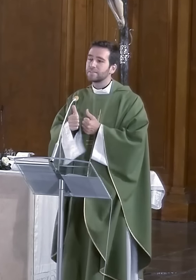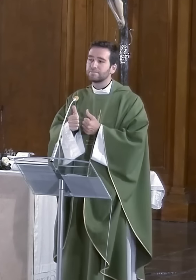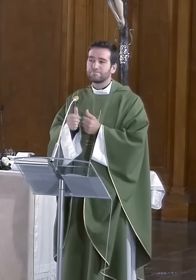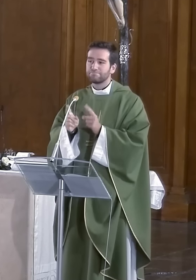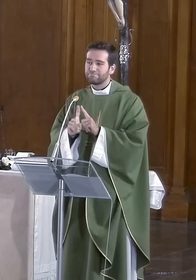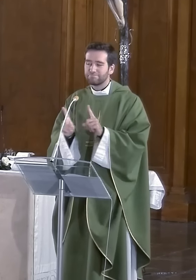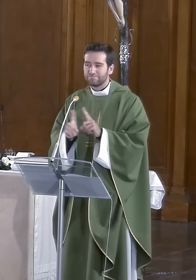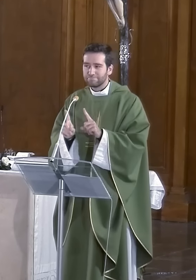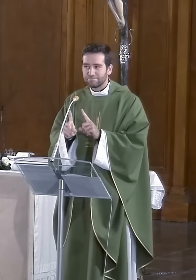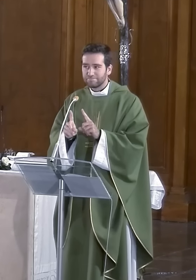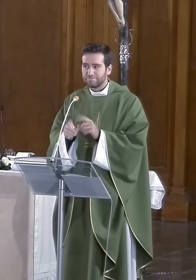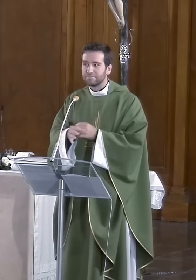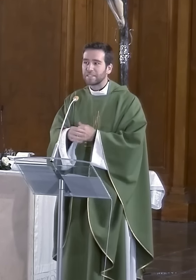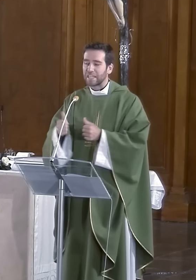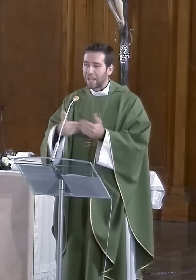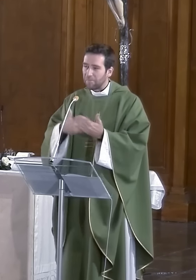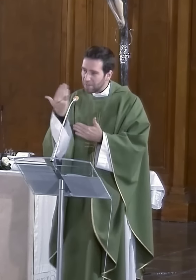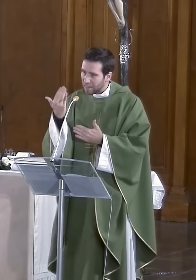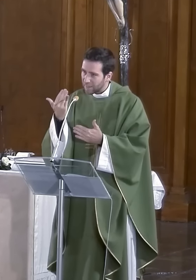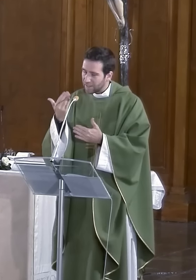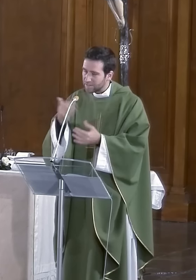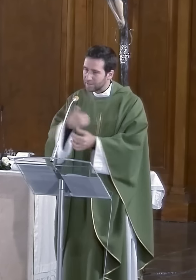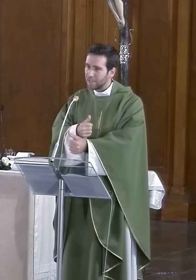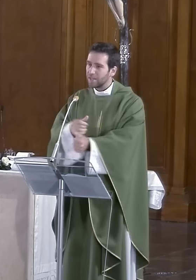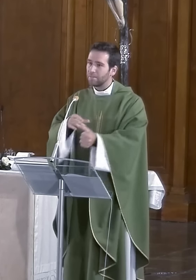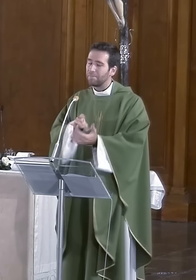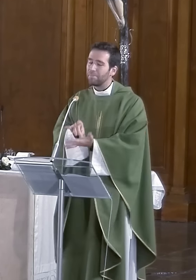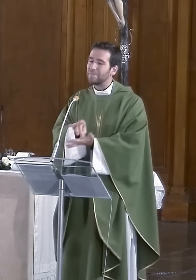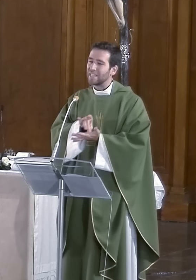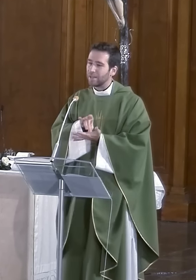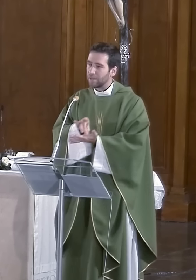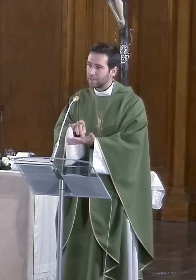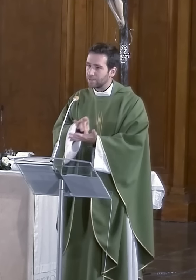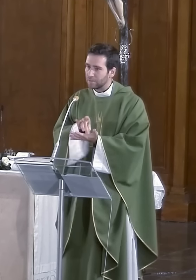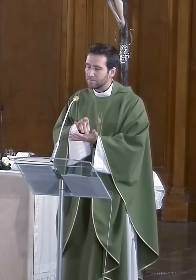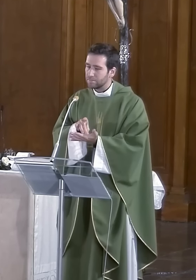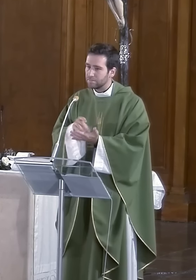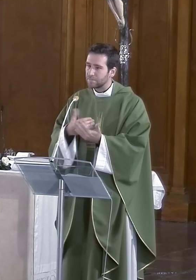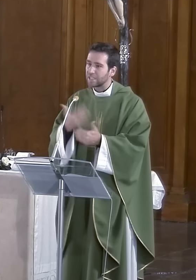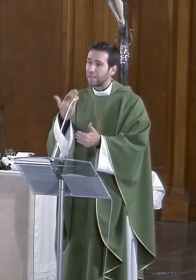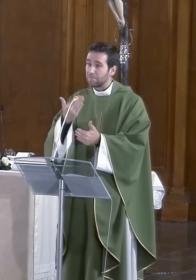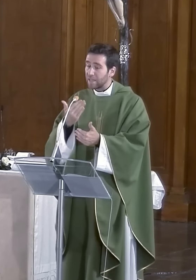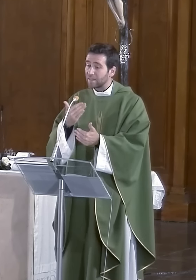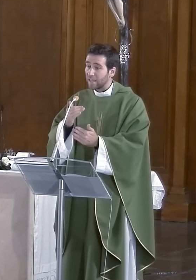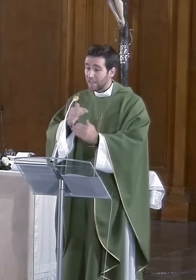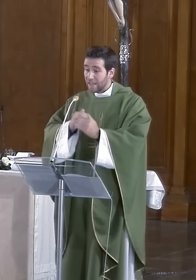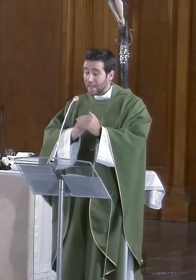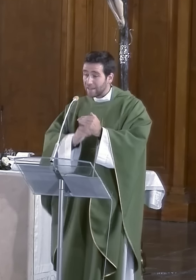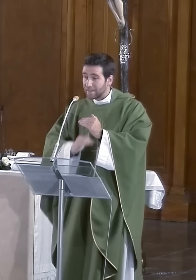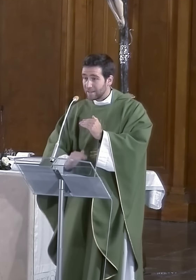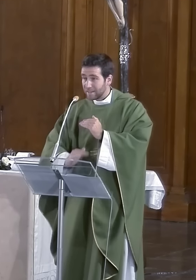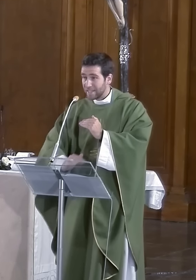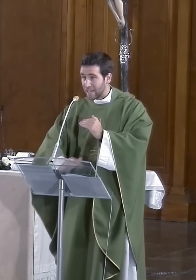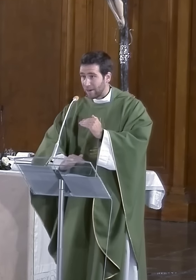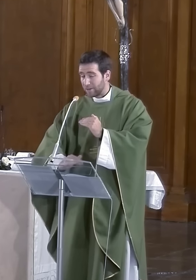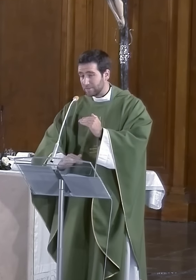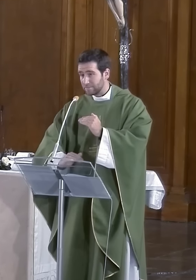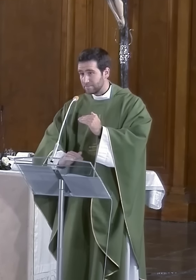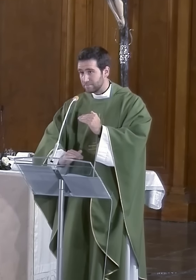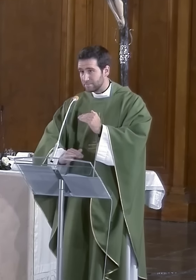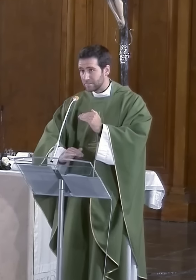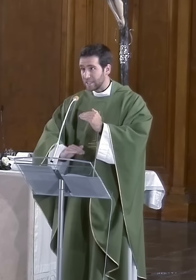más, que empiece sirviendo, que empiece desde